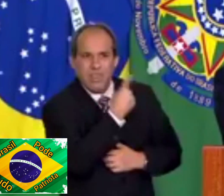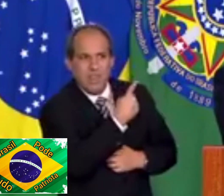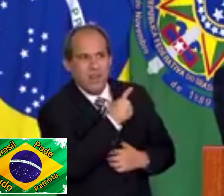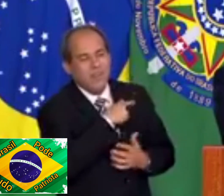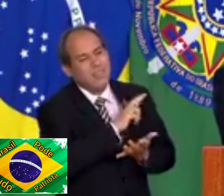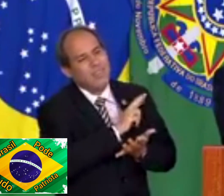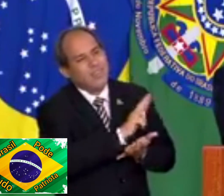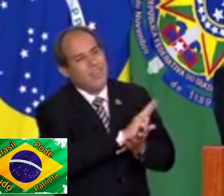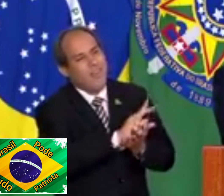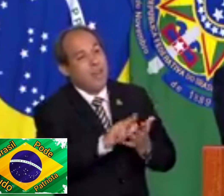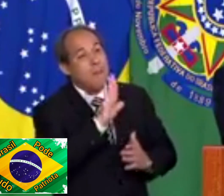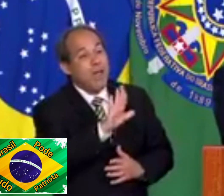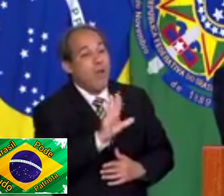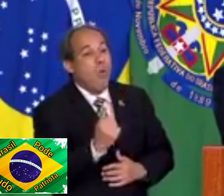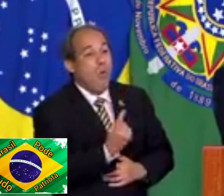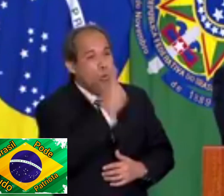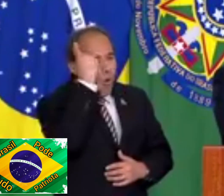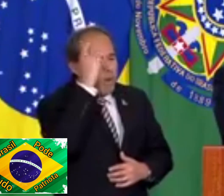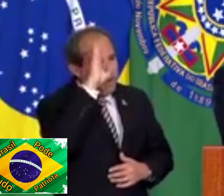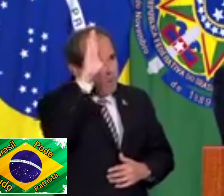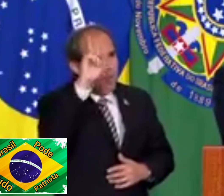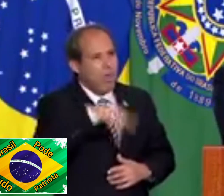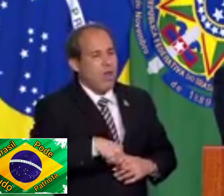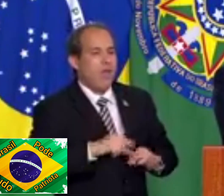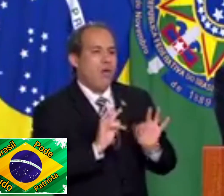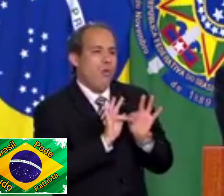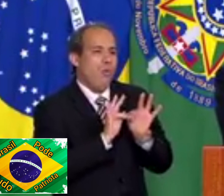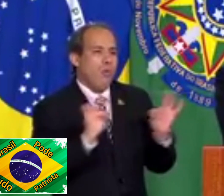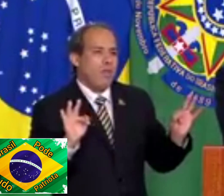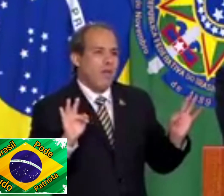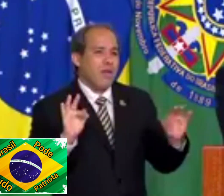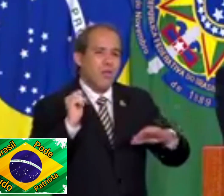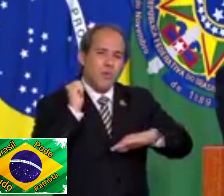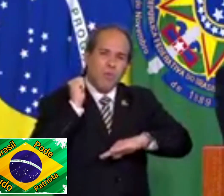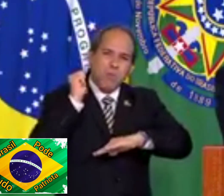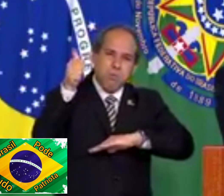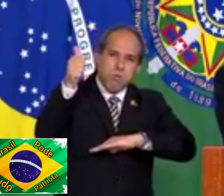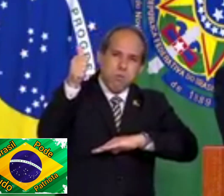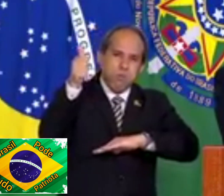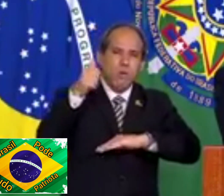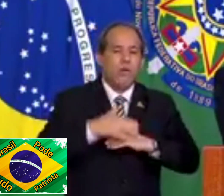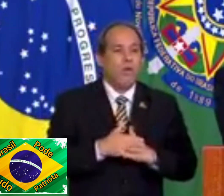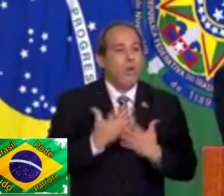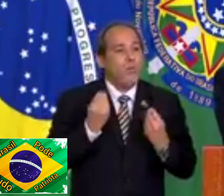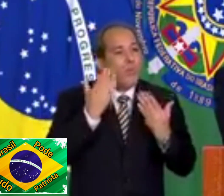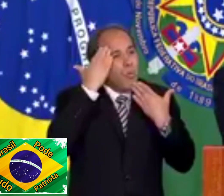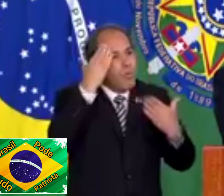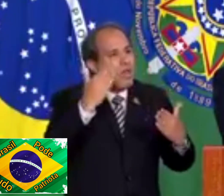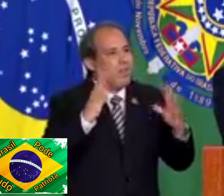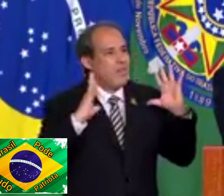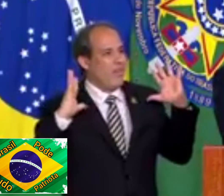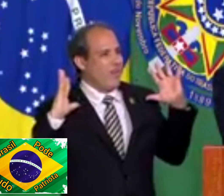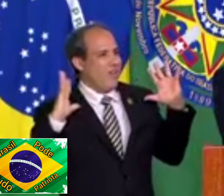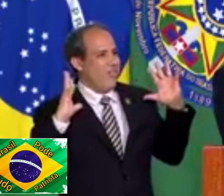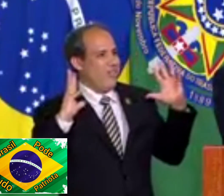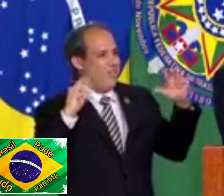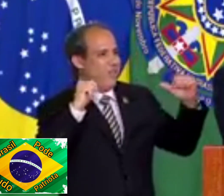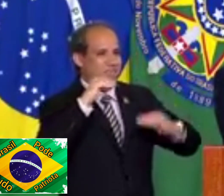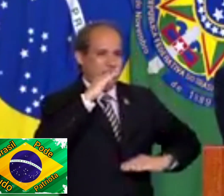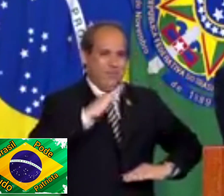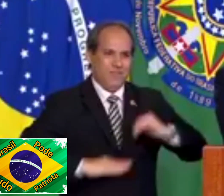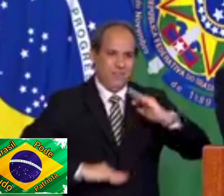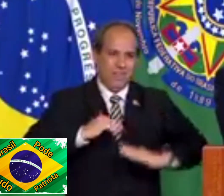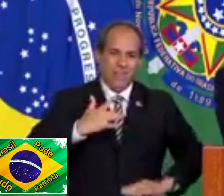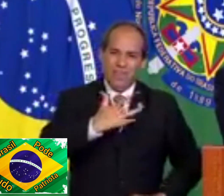que a humildade está acima de tudo. Muito obrigado a todos os profissionais de